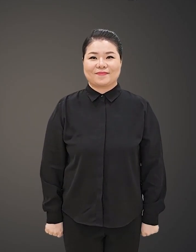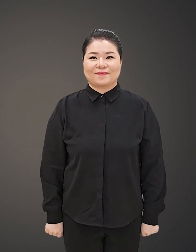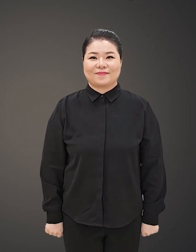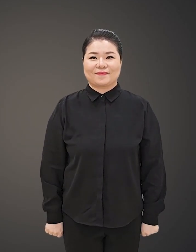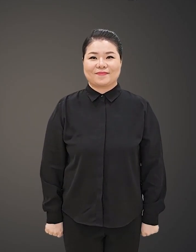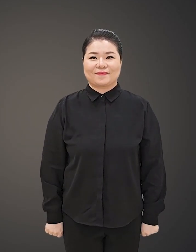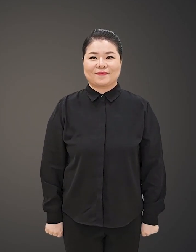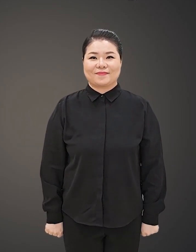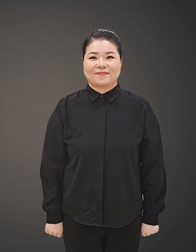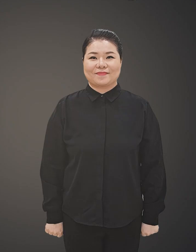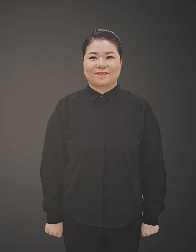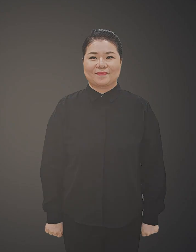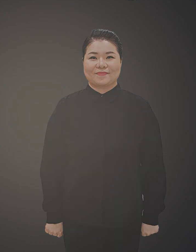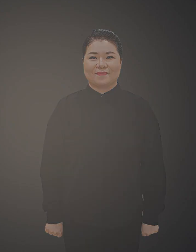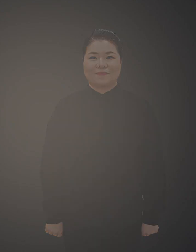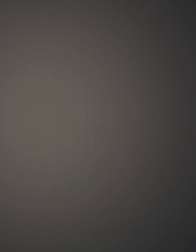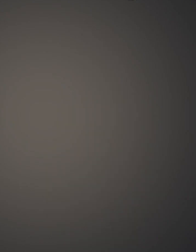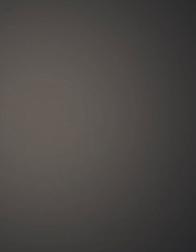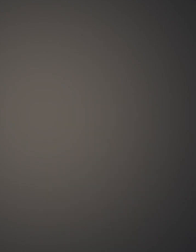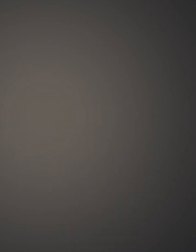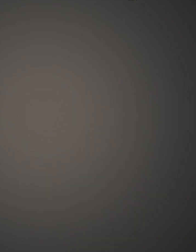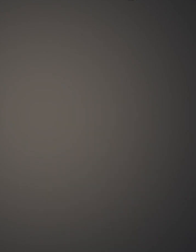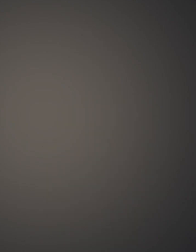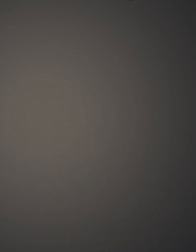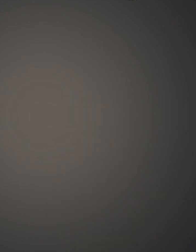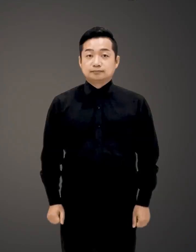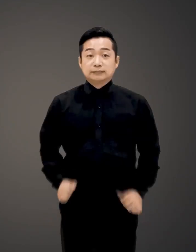출판사 나무의 마음.